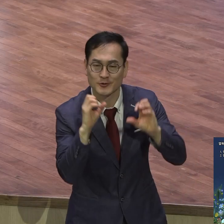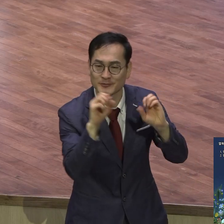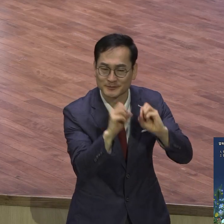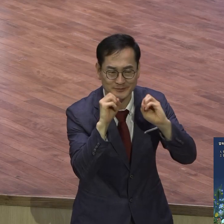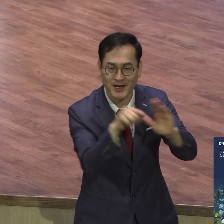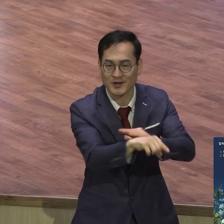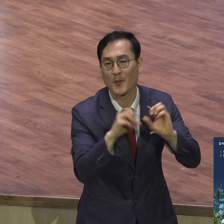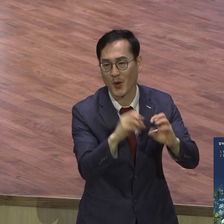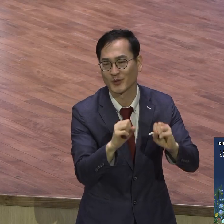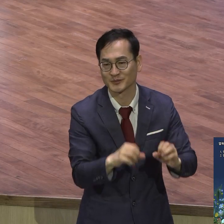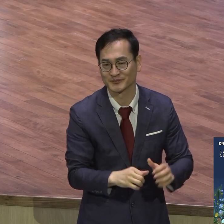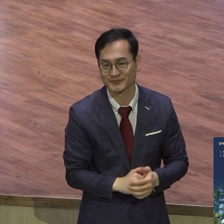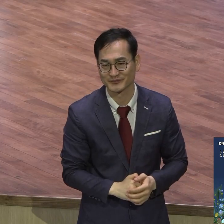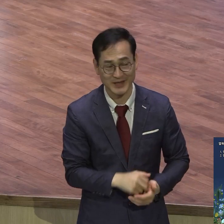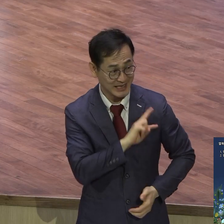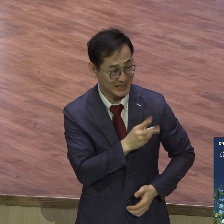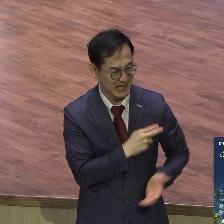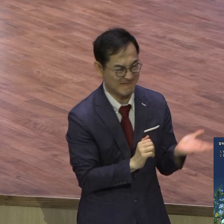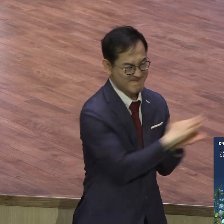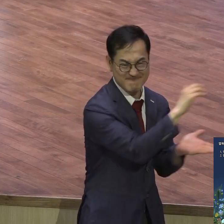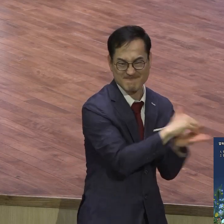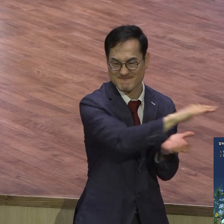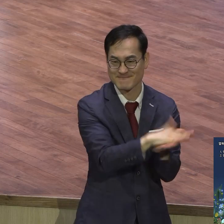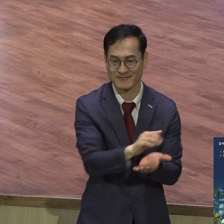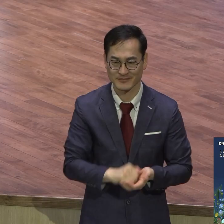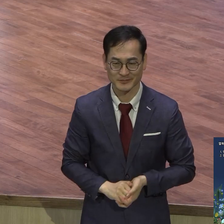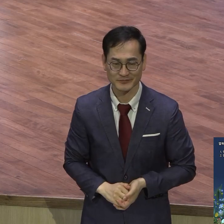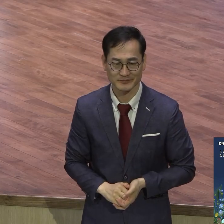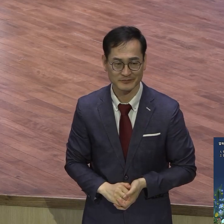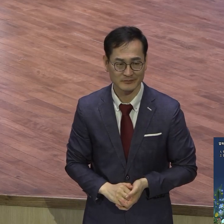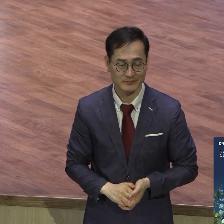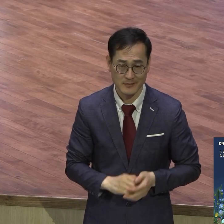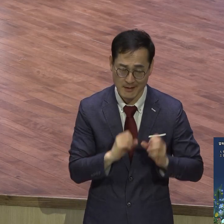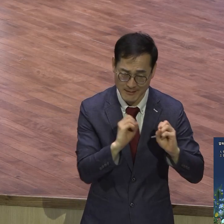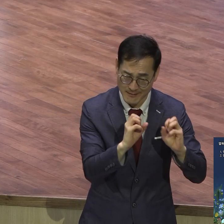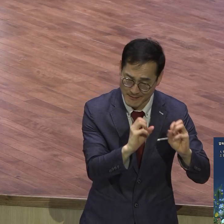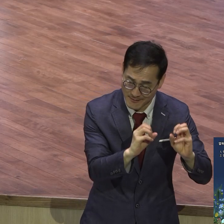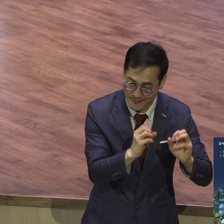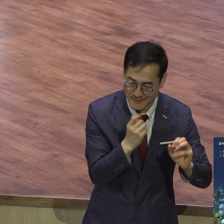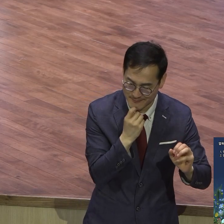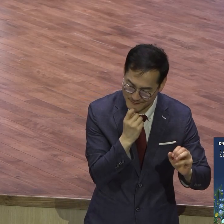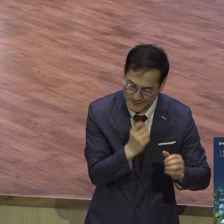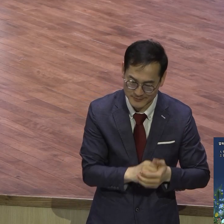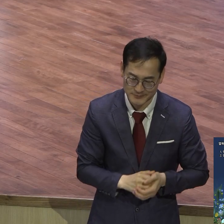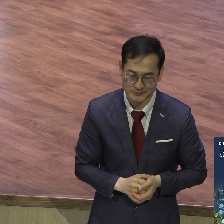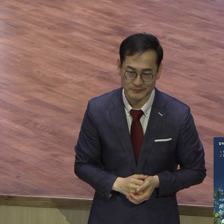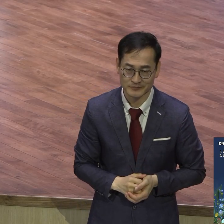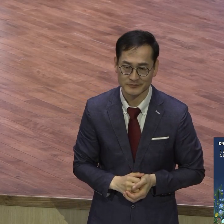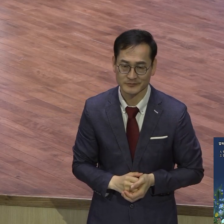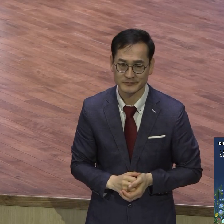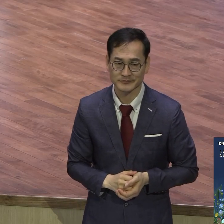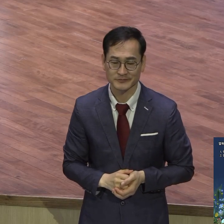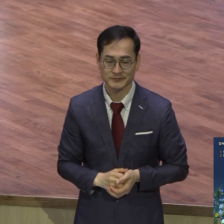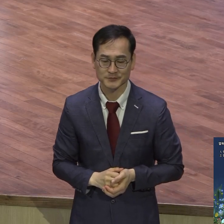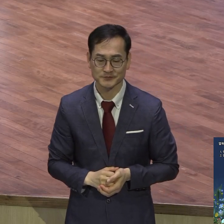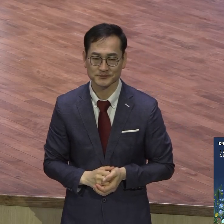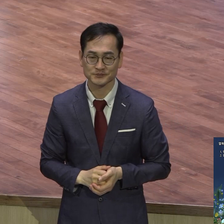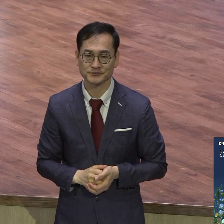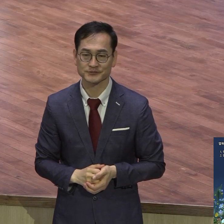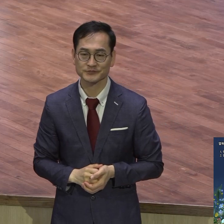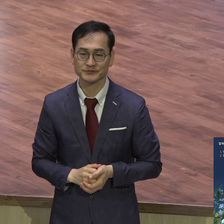증가하는 것을 오고 가면서 그렇게 축제 분위기 속에 이 교회가요 존재한 이유가요 천국 지정입니다